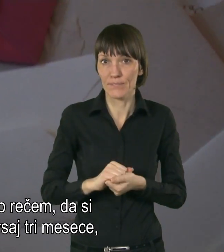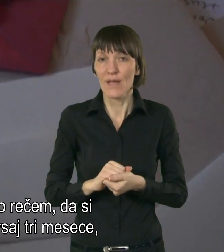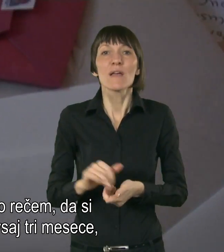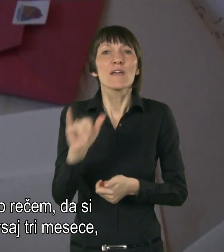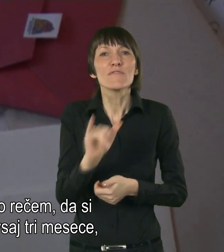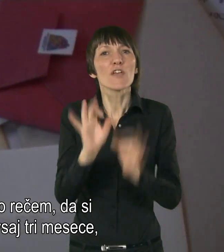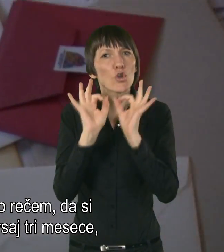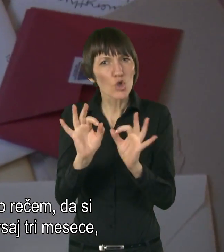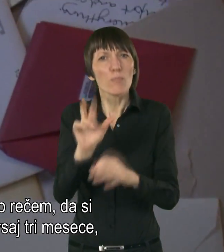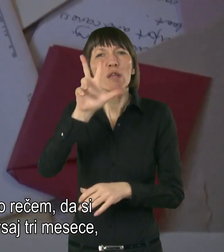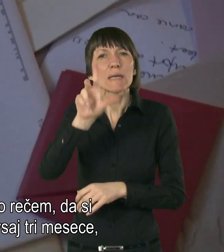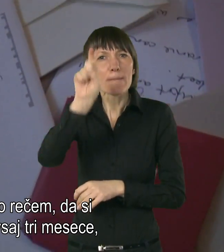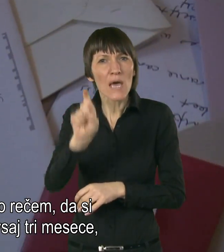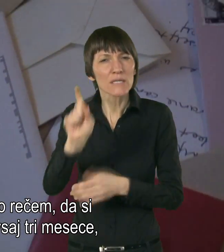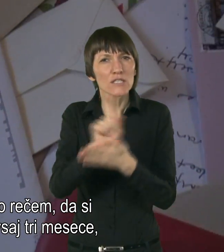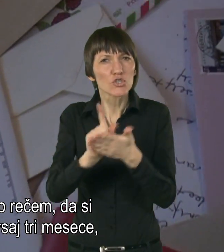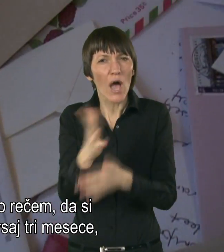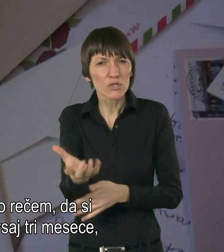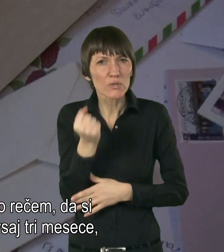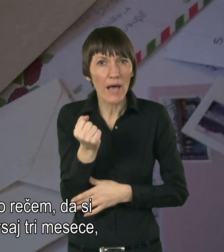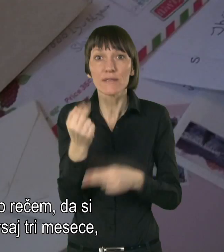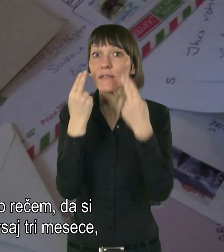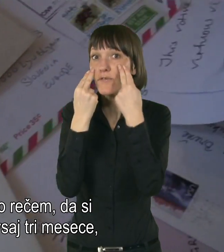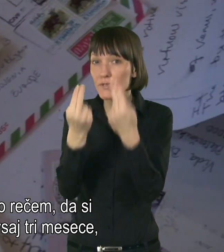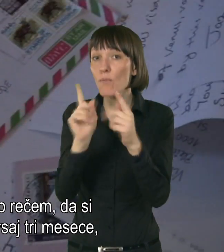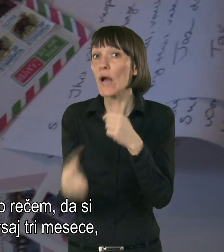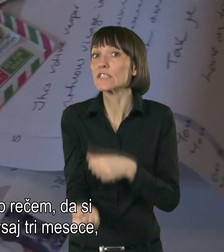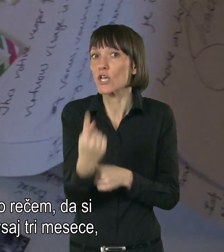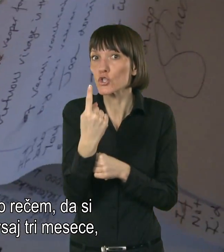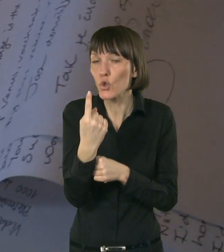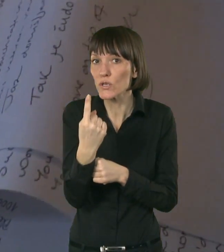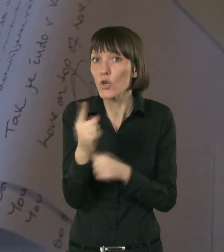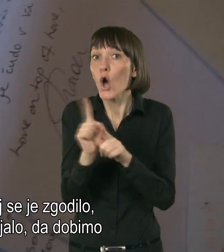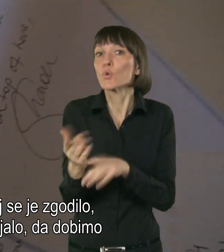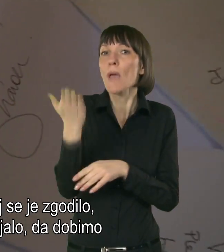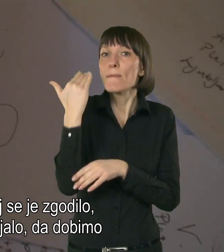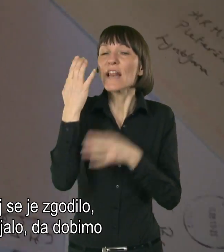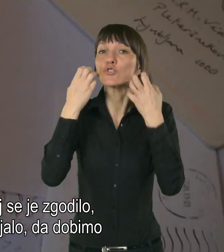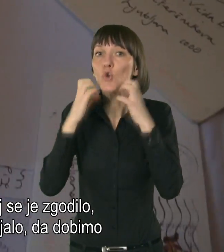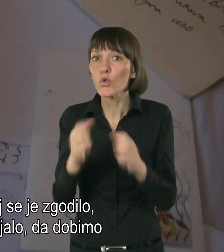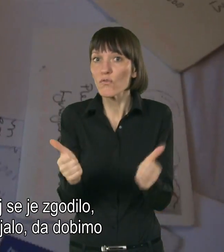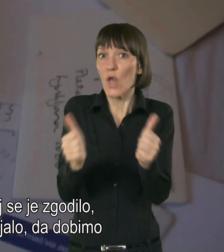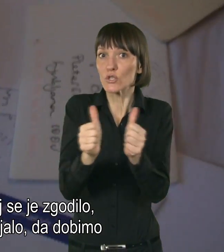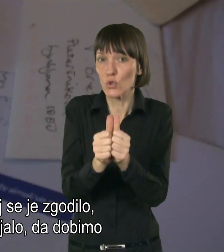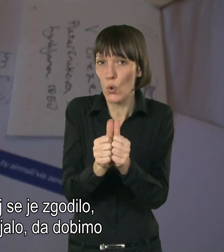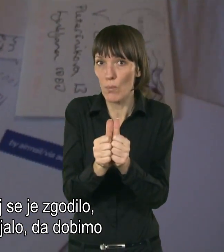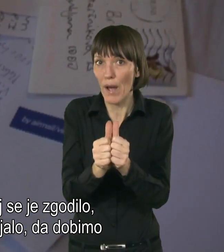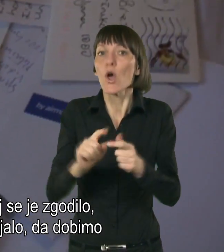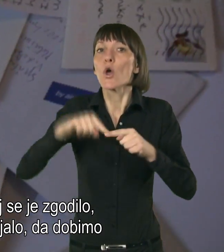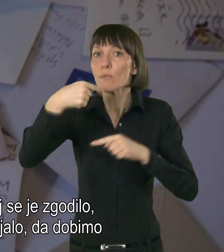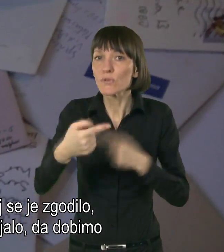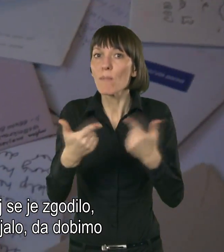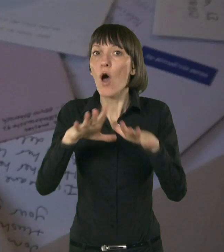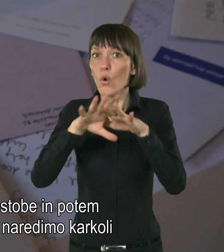jaz še vedno rečem, vsaj neke 3 mesece si je na nek način potrebno dati, da vidimo, kaj se je zgodilo, kaj